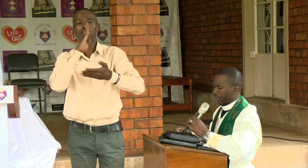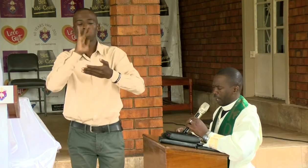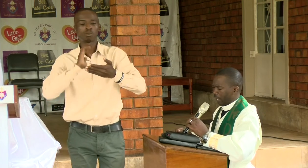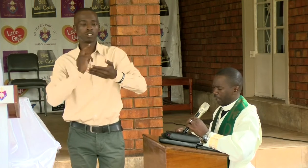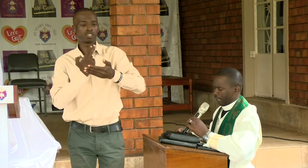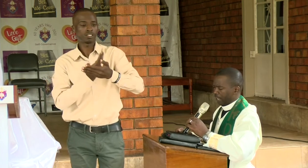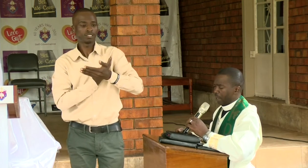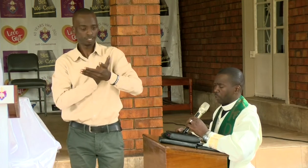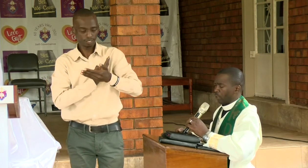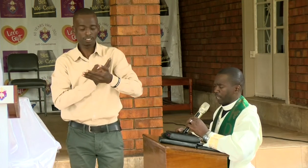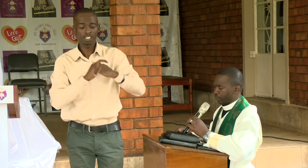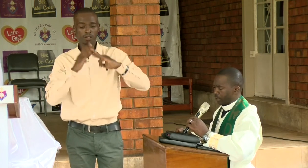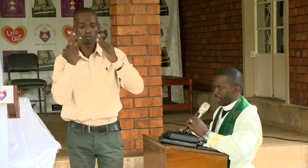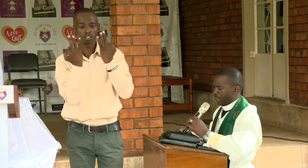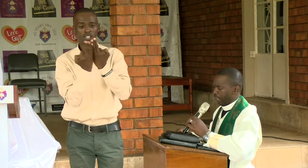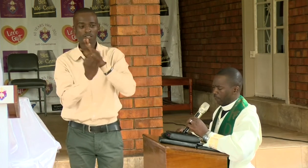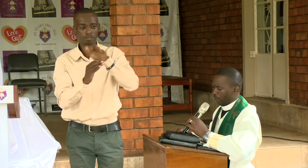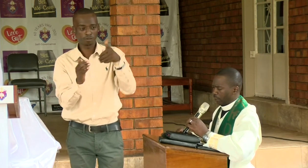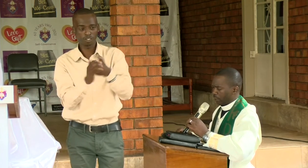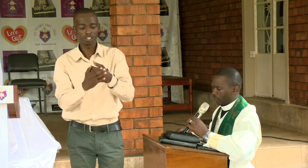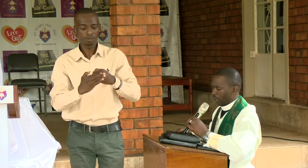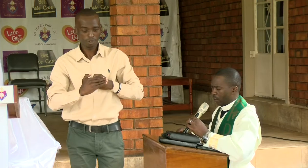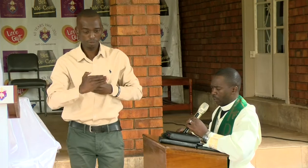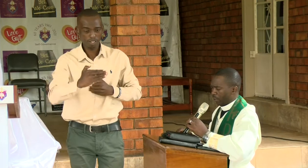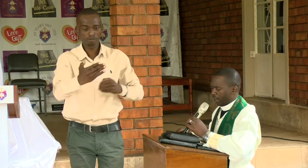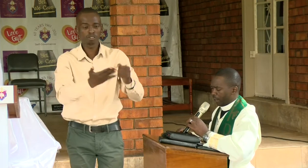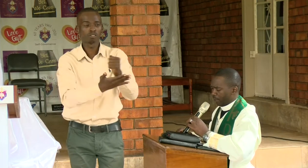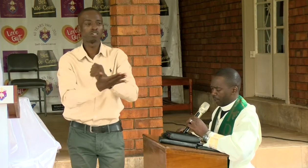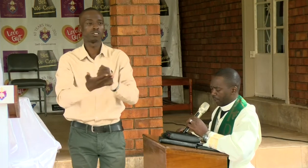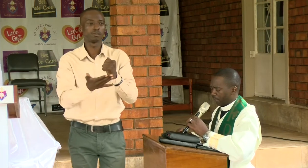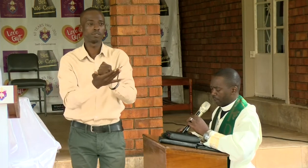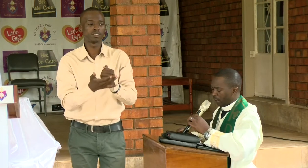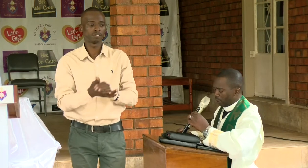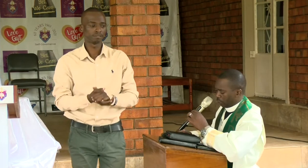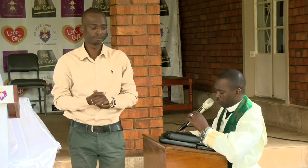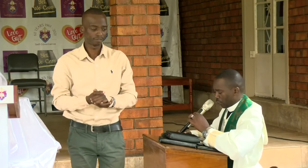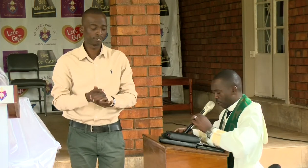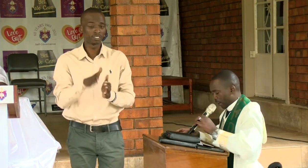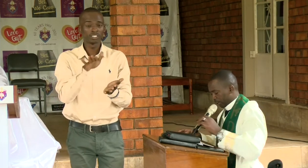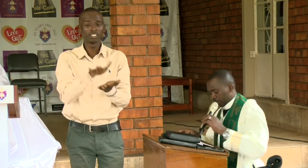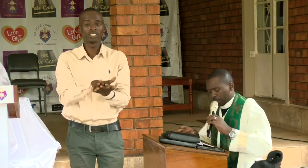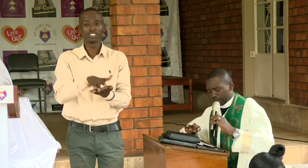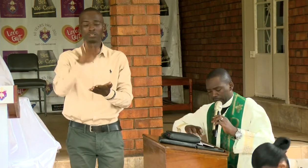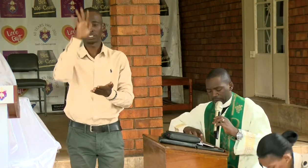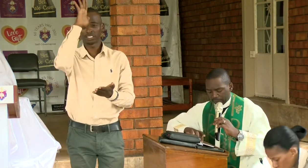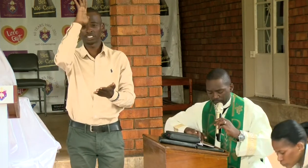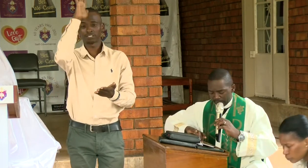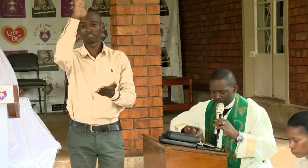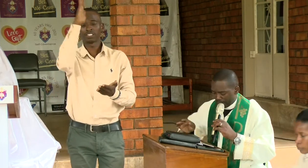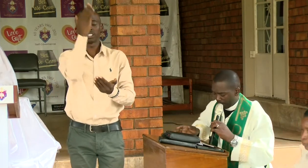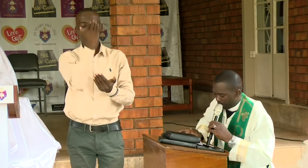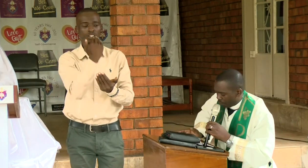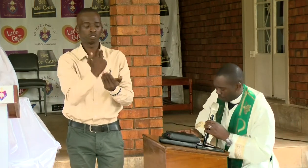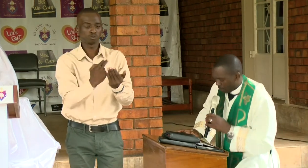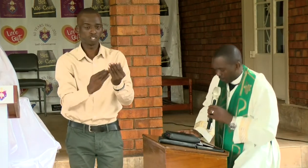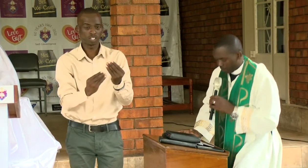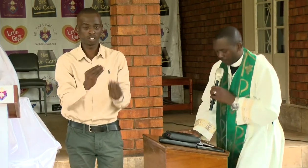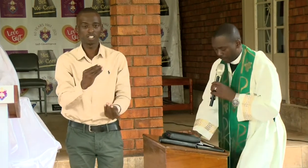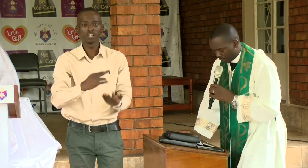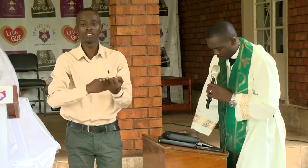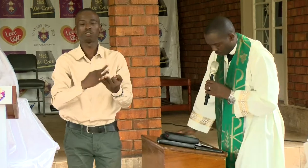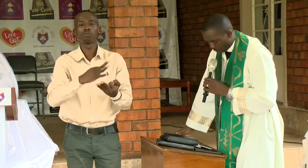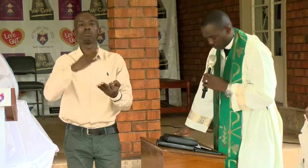naffe ffenna n'eri abooluganda bonna emirembe gitaggwaawo. Amen. Ekitiibwa kibeere Kitaffe n'eri